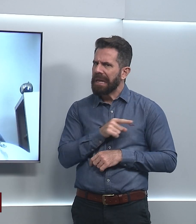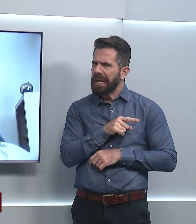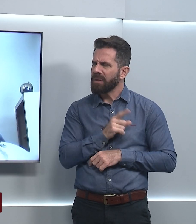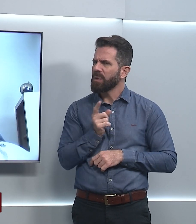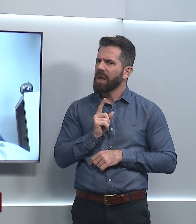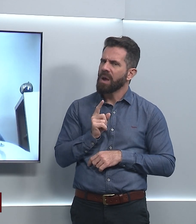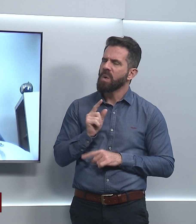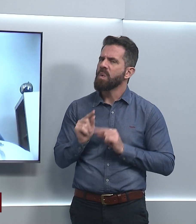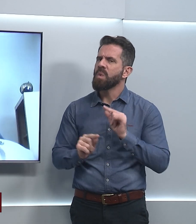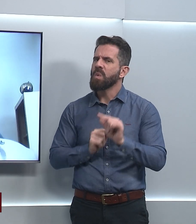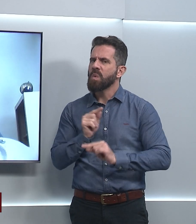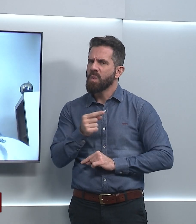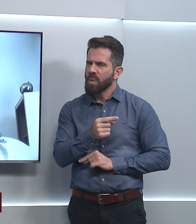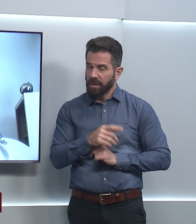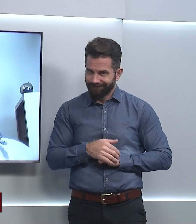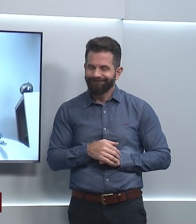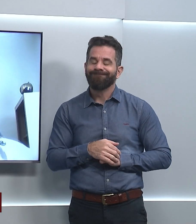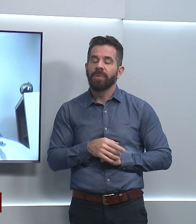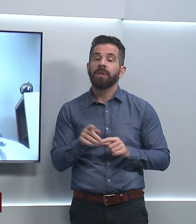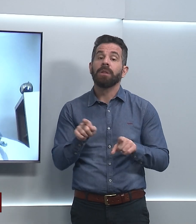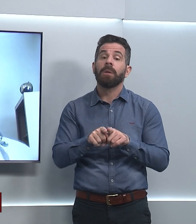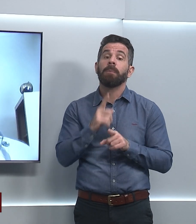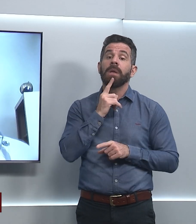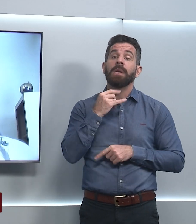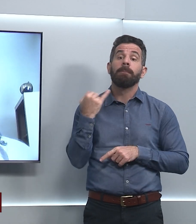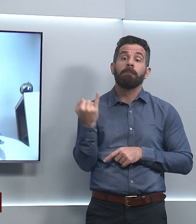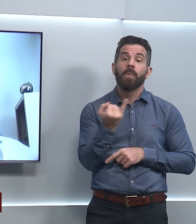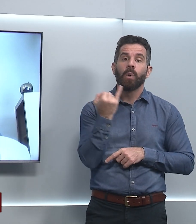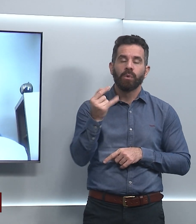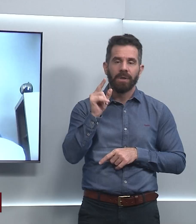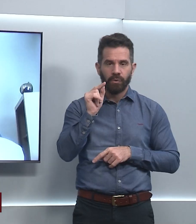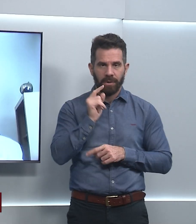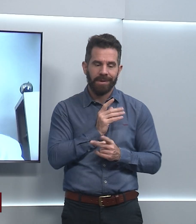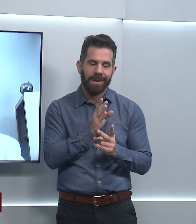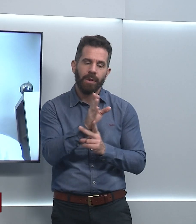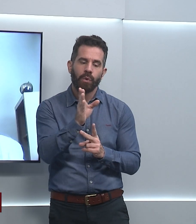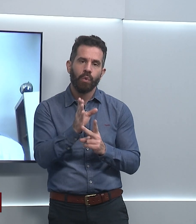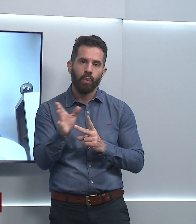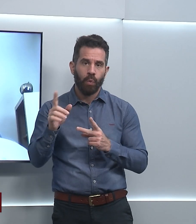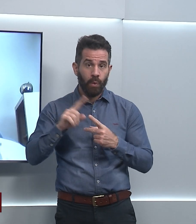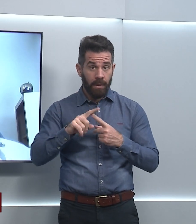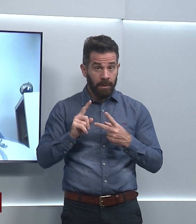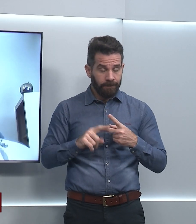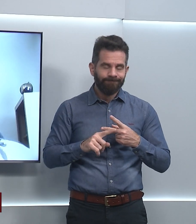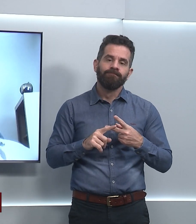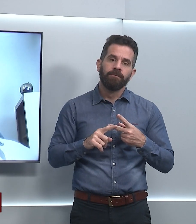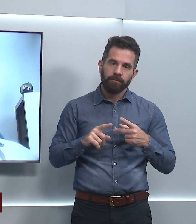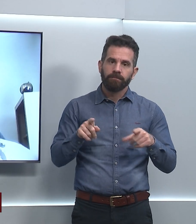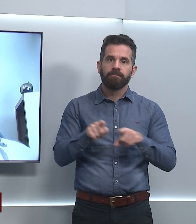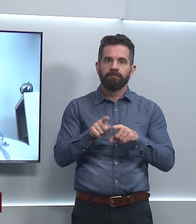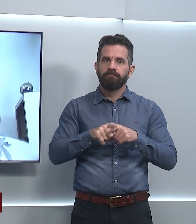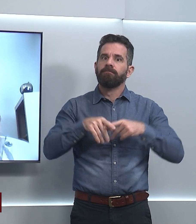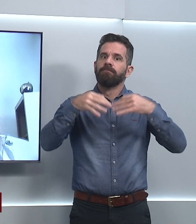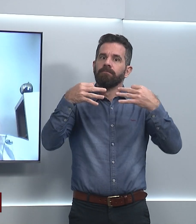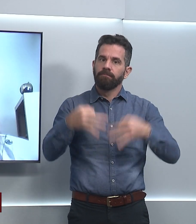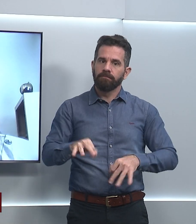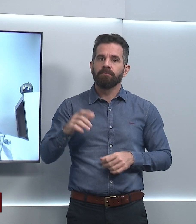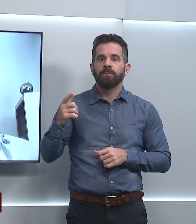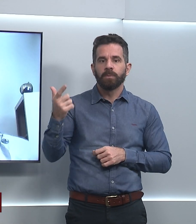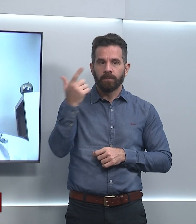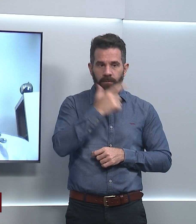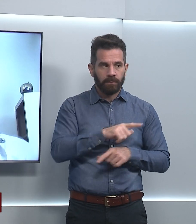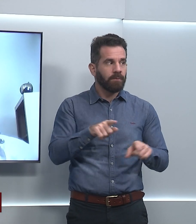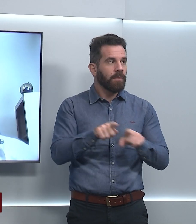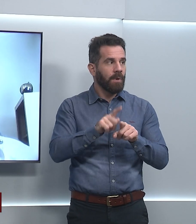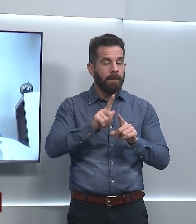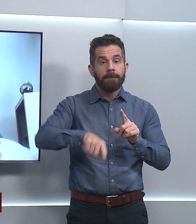E também é muito importante, nós temos duas medidas que podem ser bastante efetivas para fazer